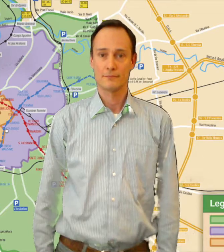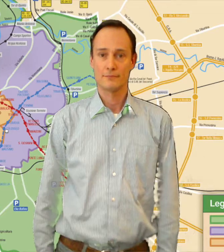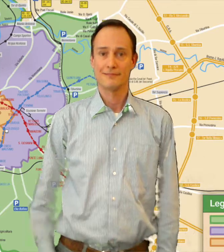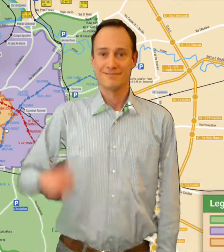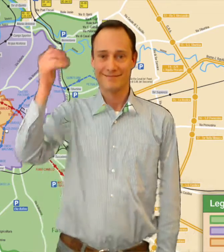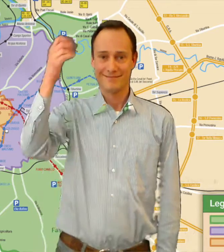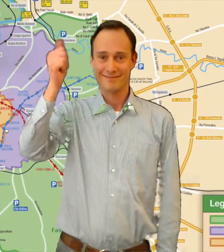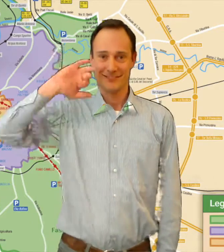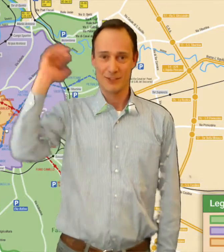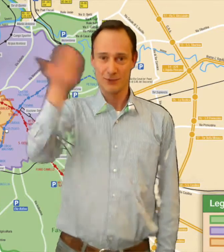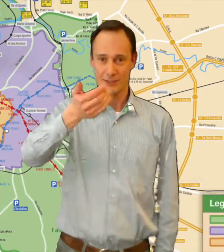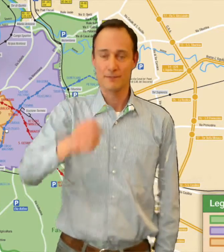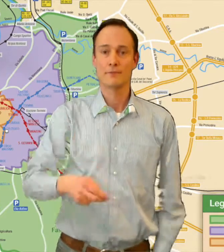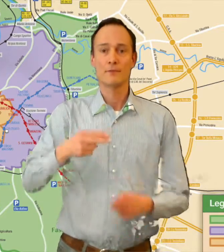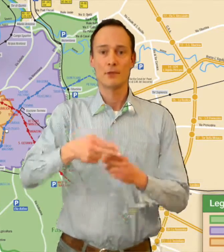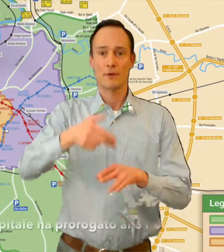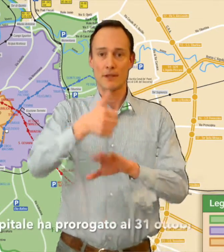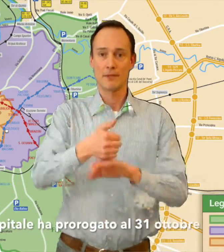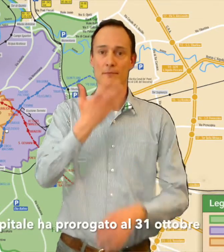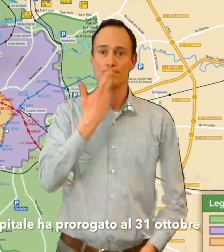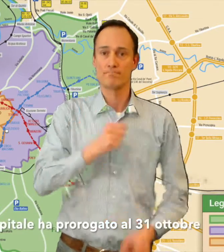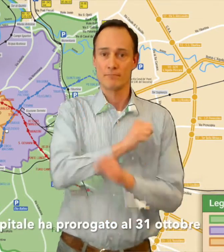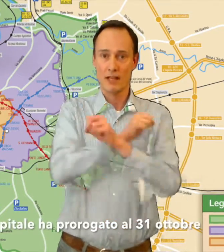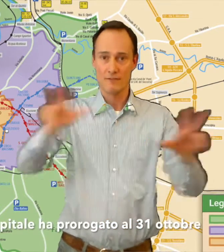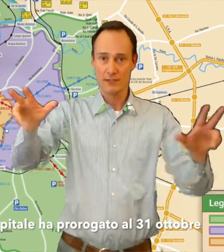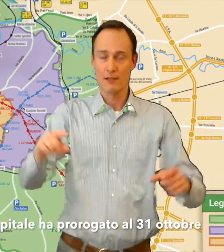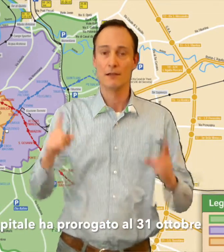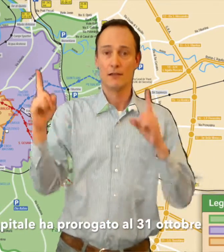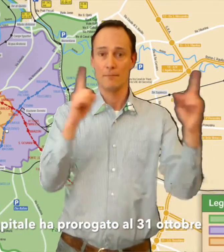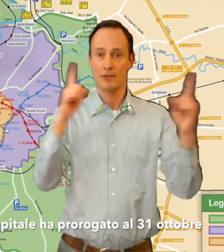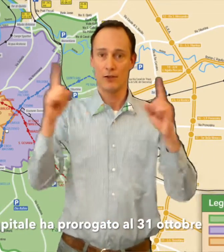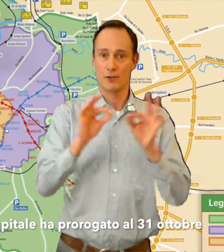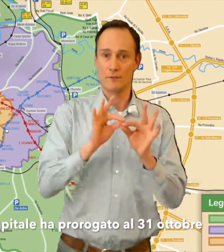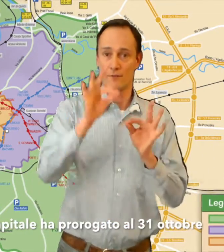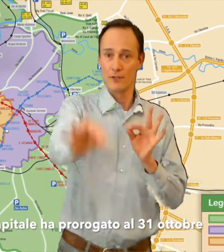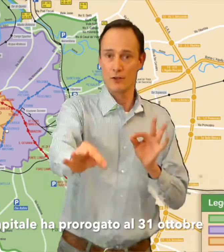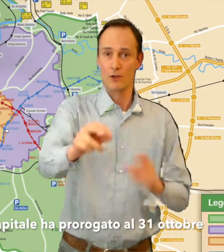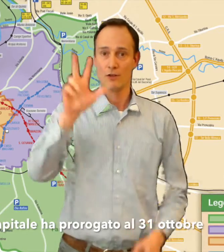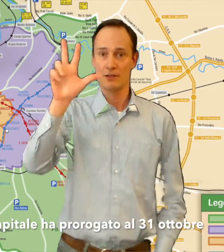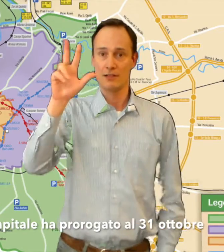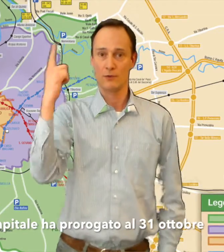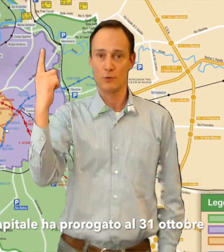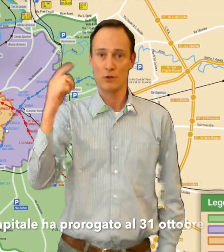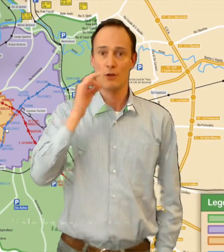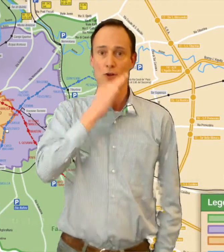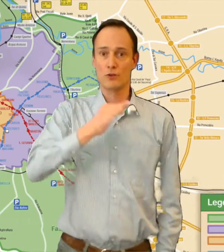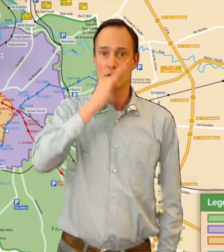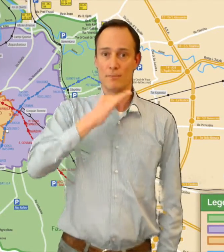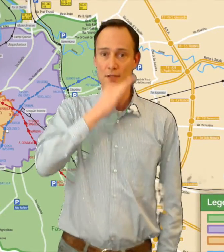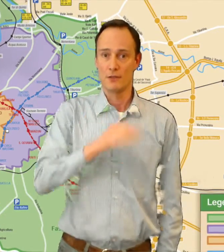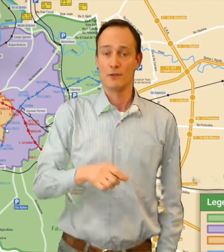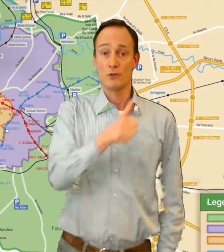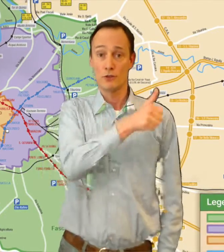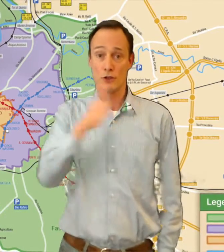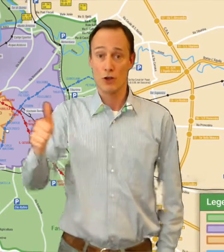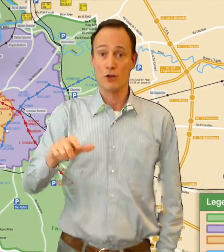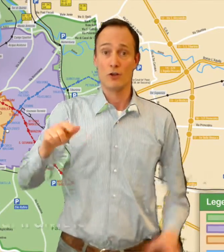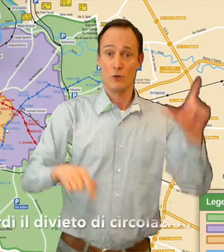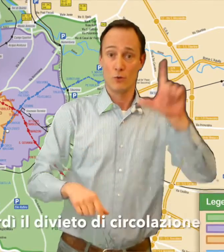e stato prorogato fino al 31 ottobre lo stop ai veicoli più inquinanti nell'anello ferroviario non potranno accedere circolare